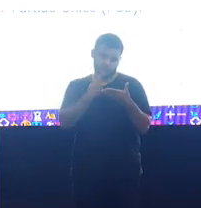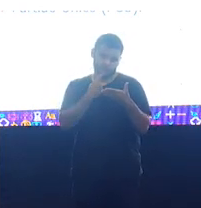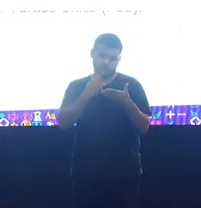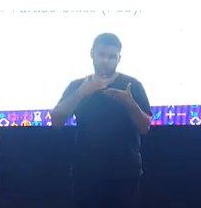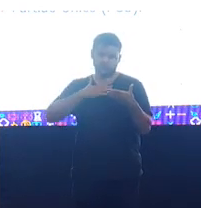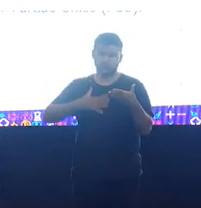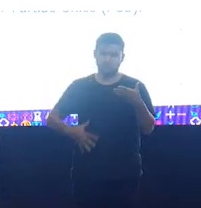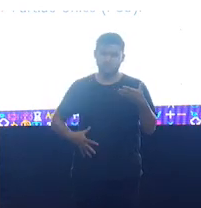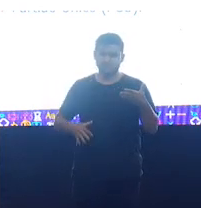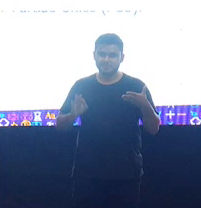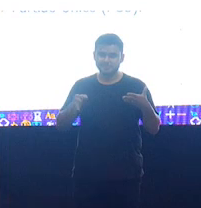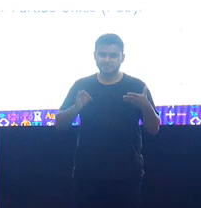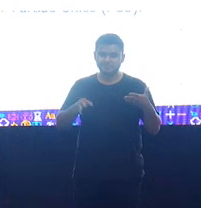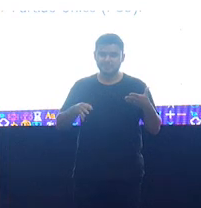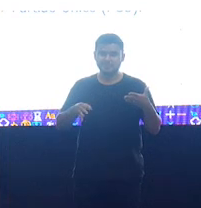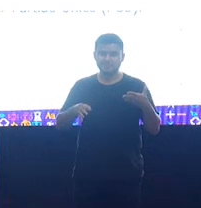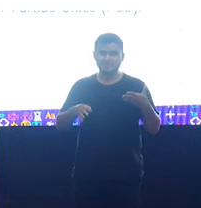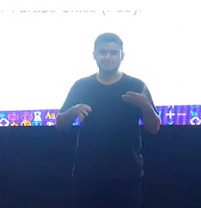comunista.